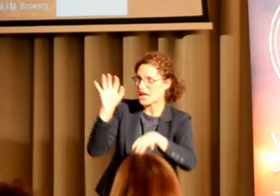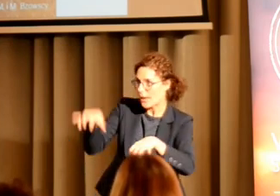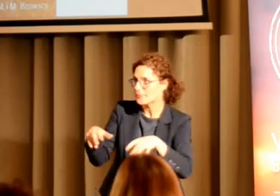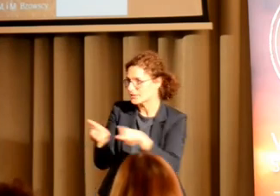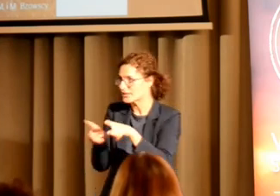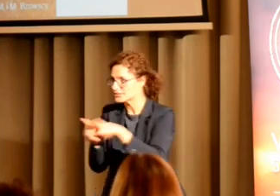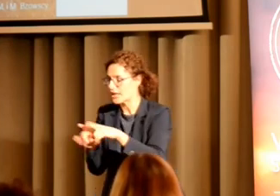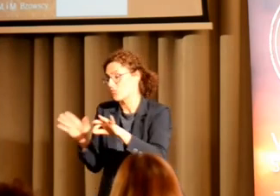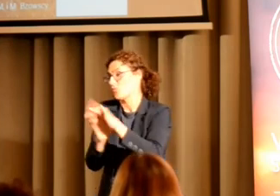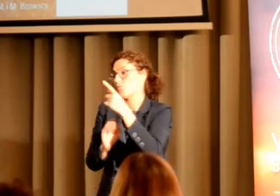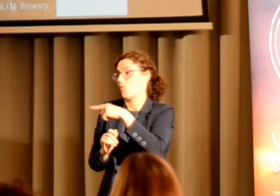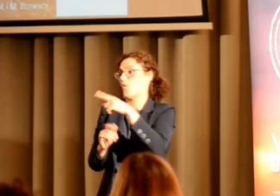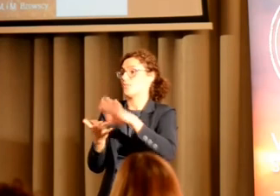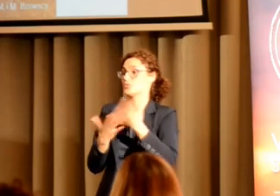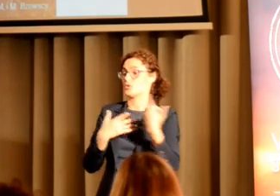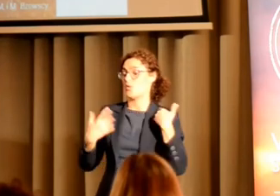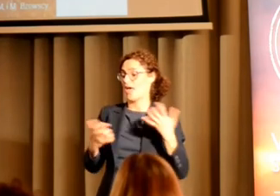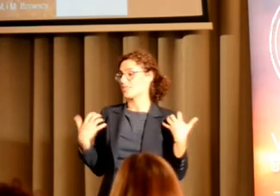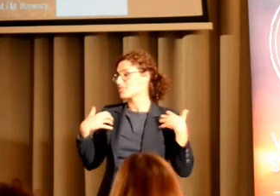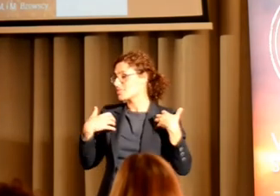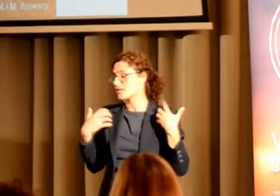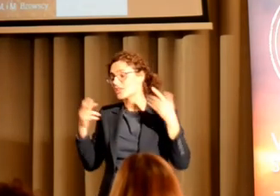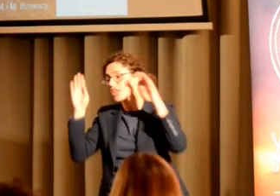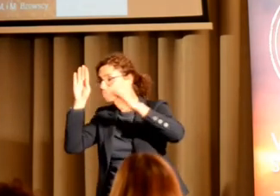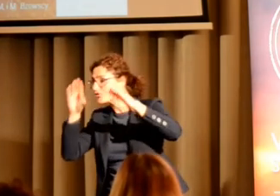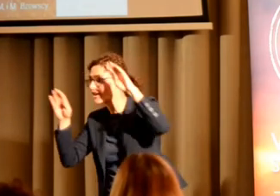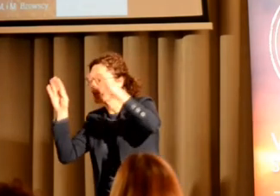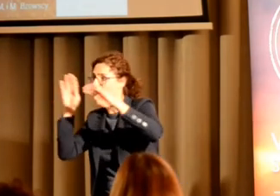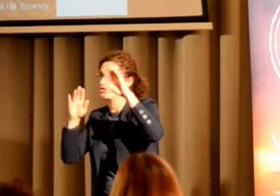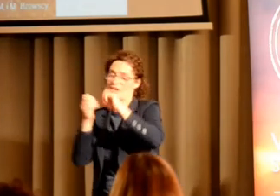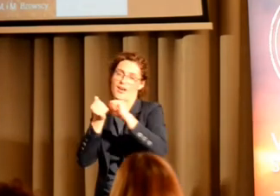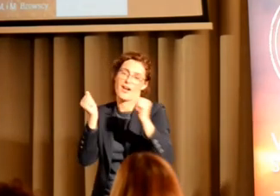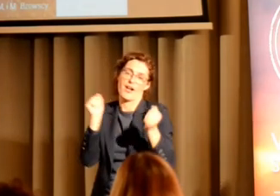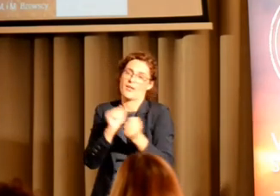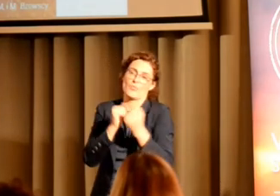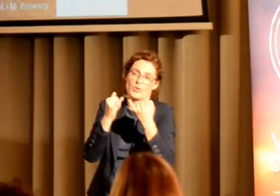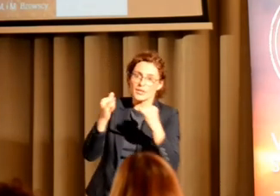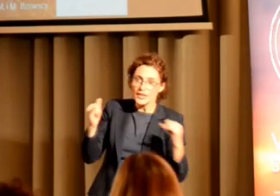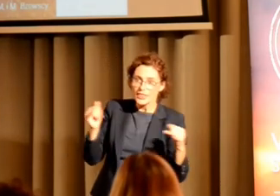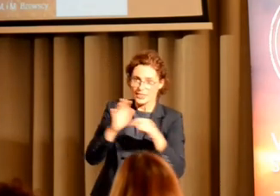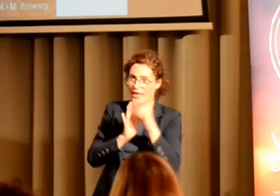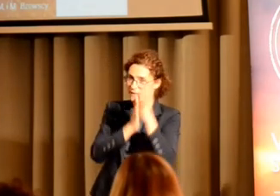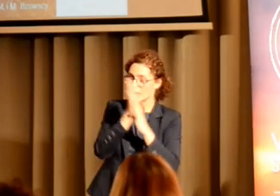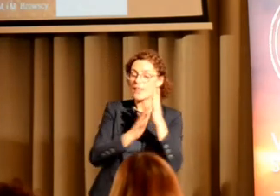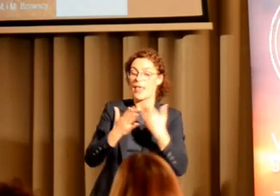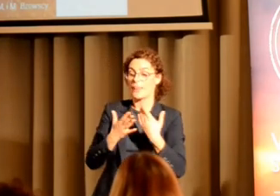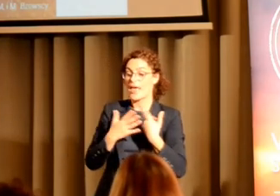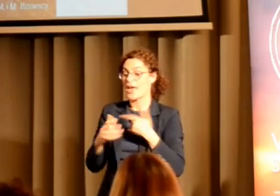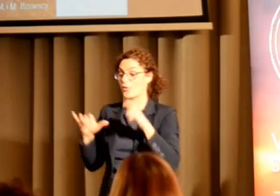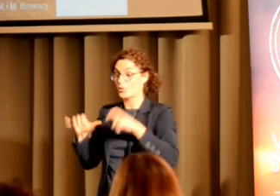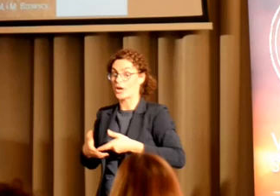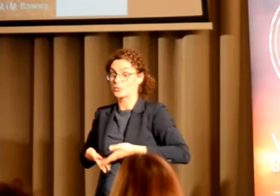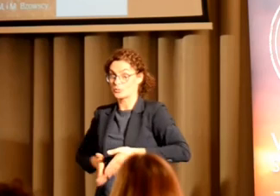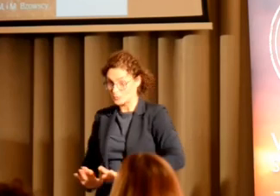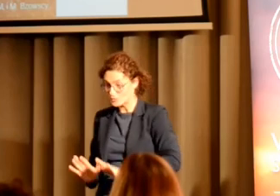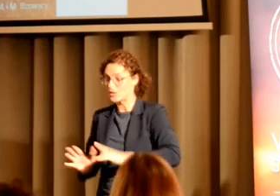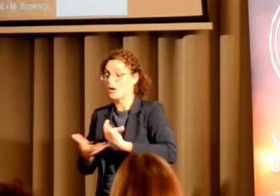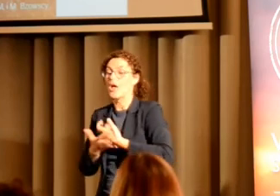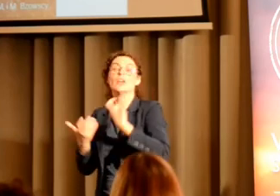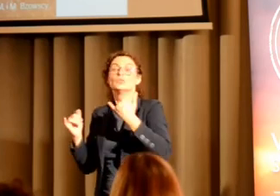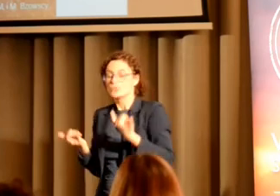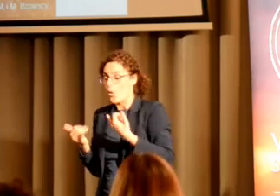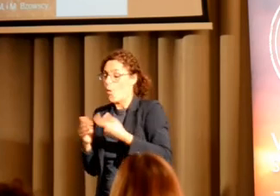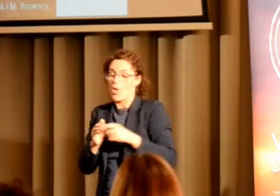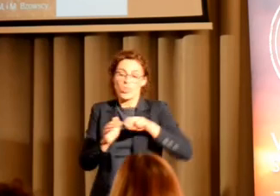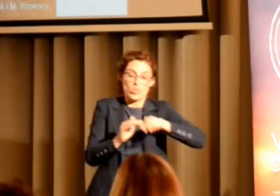także sąsiadów w postaci niedźwiedzi na przykład w Karpatach, samica przenosi takie szczenięta z